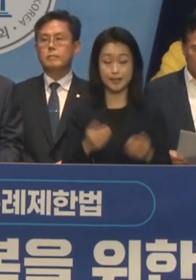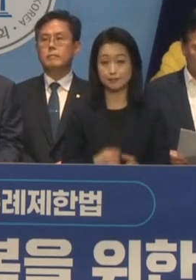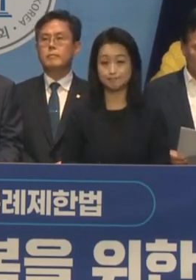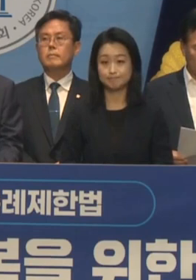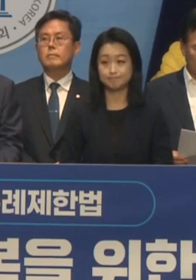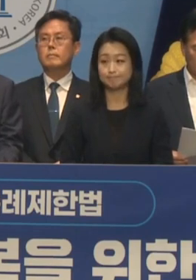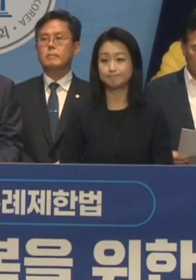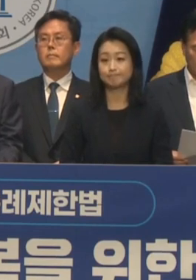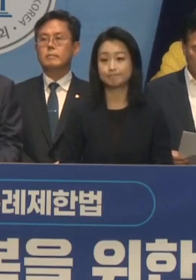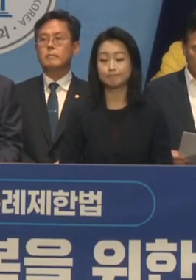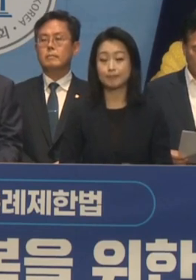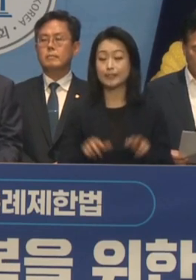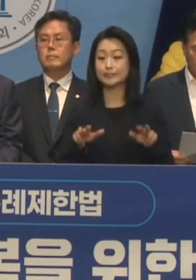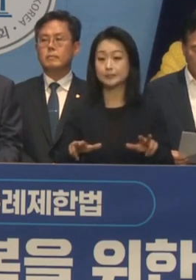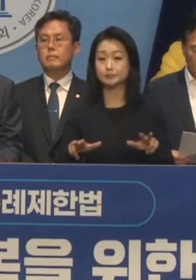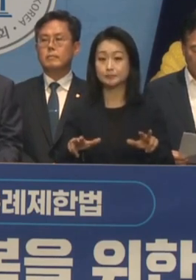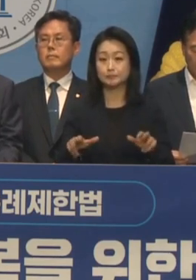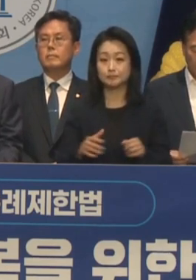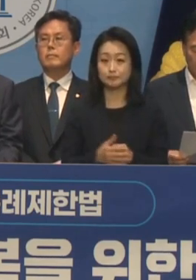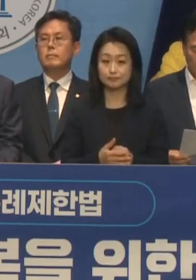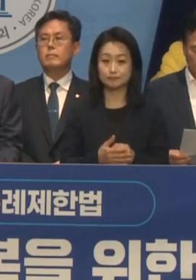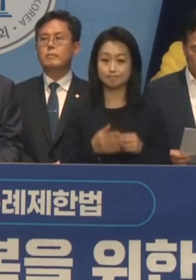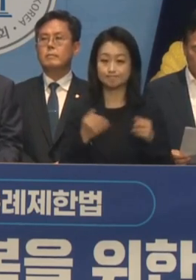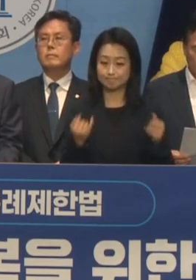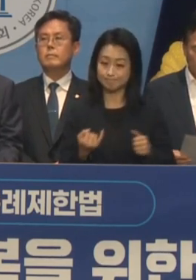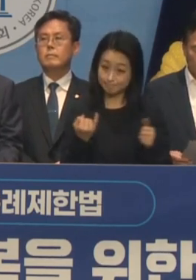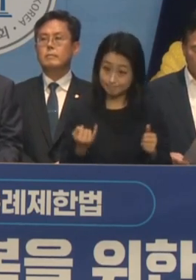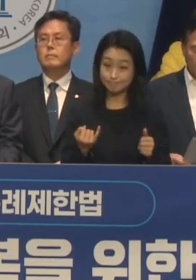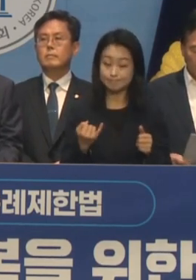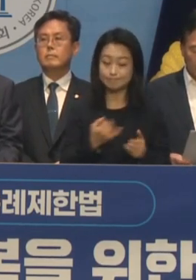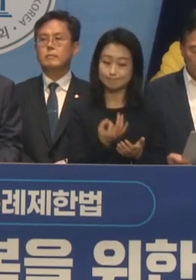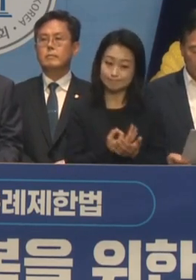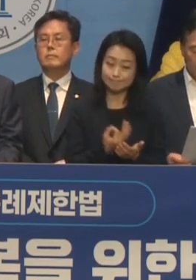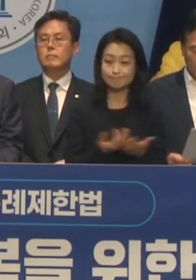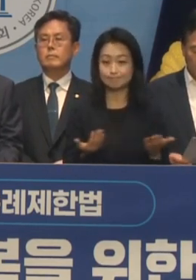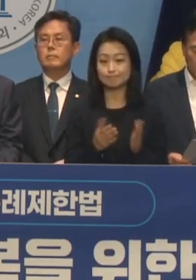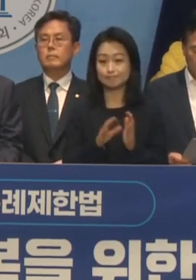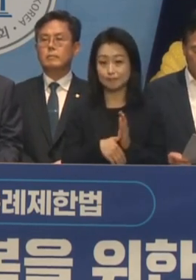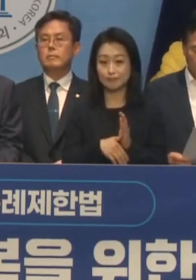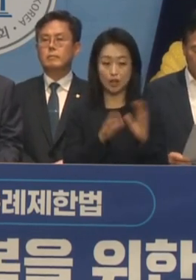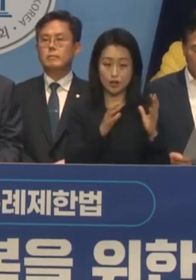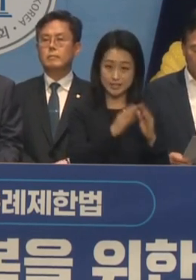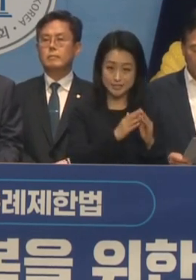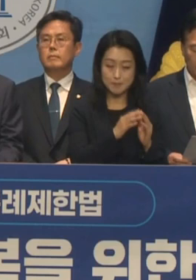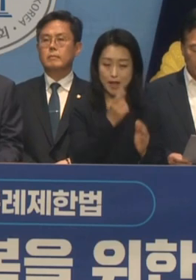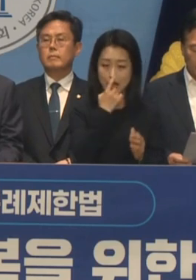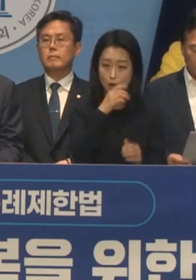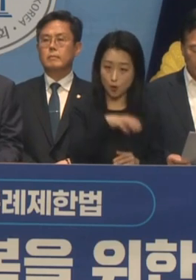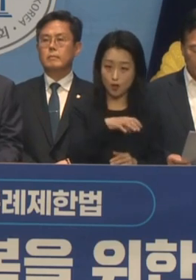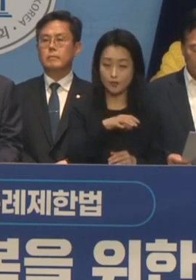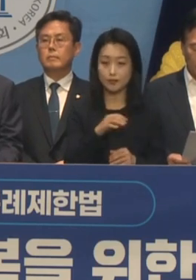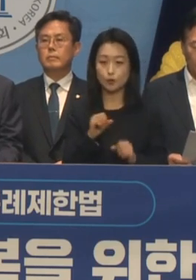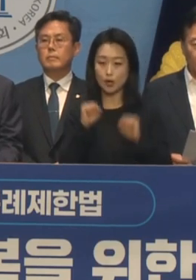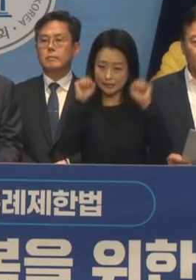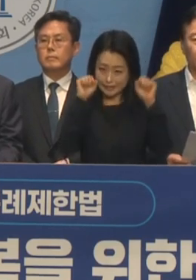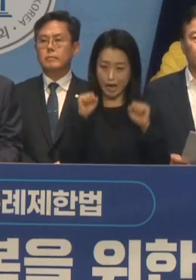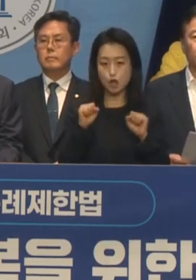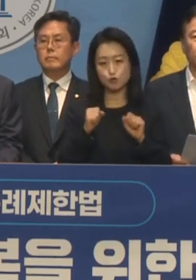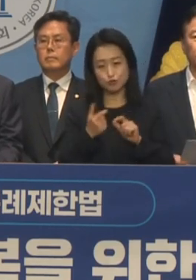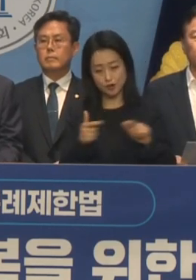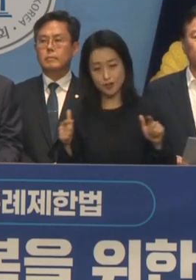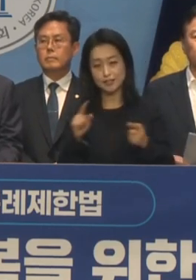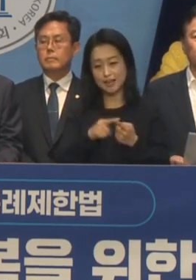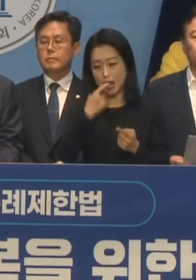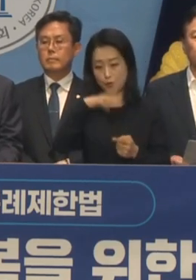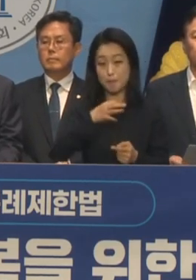설명드리겠습니다. 현행법은 근로소득자가 미취학 자녀를 위해 어린이집, 학원, 체육시설의 교육비를